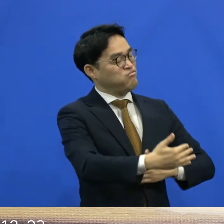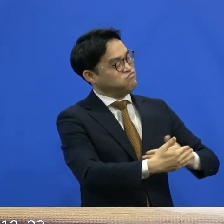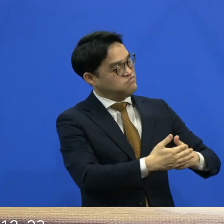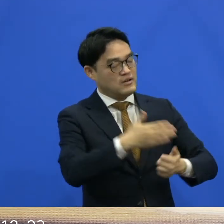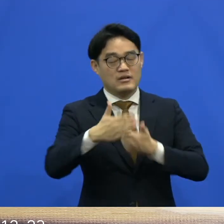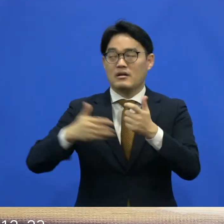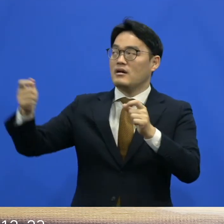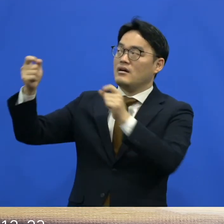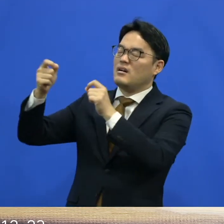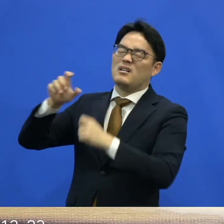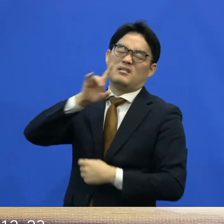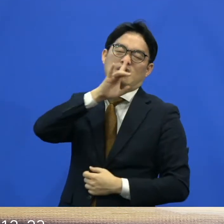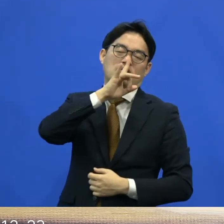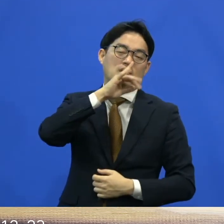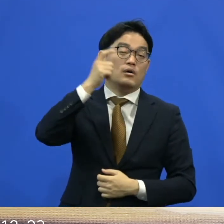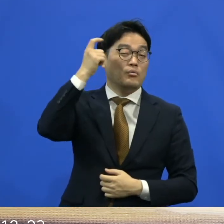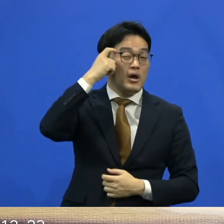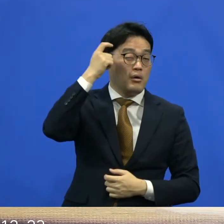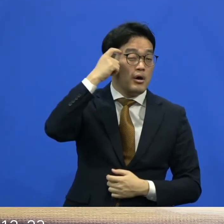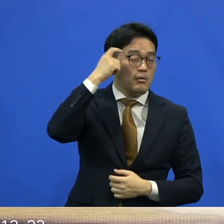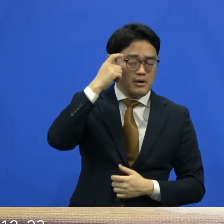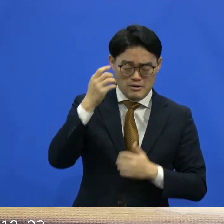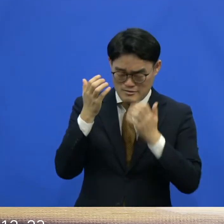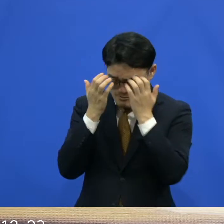고통의 순간에만 깨닫는 은혜가 있어.